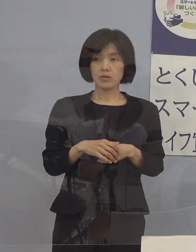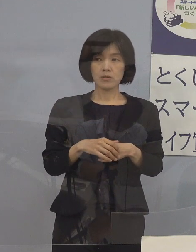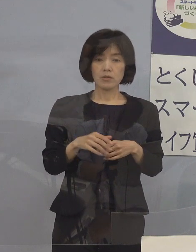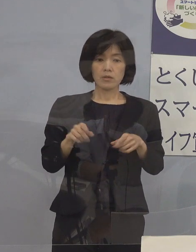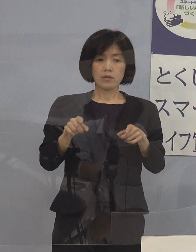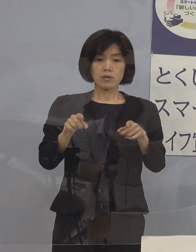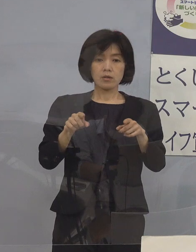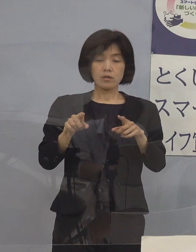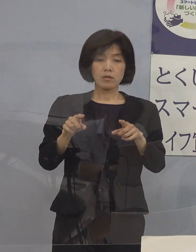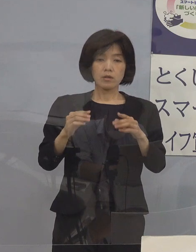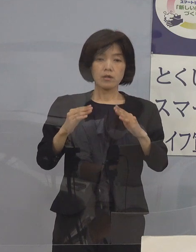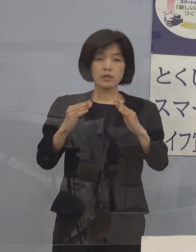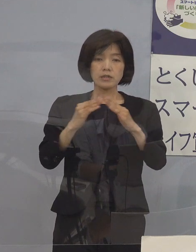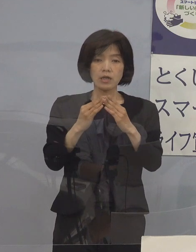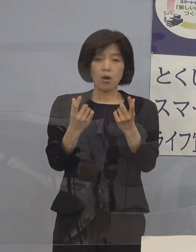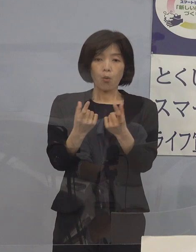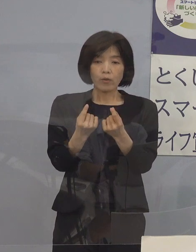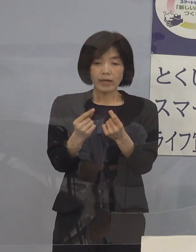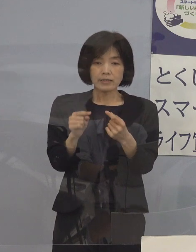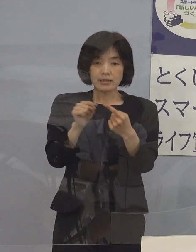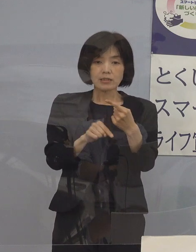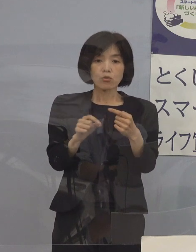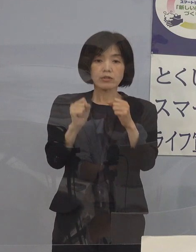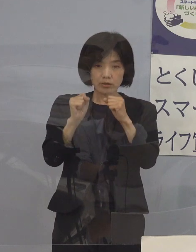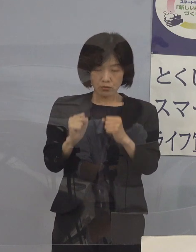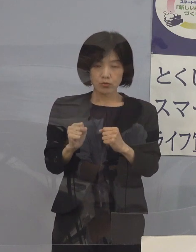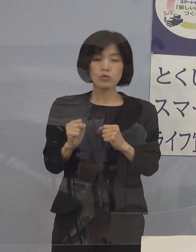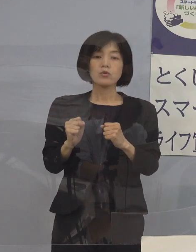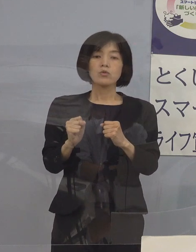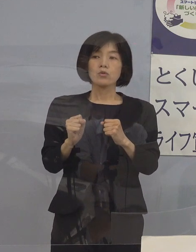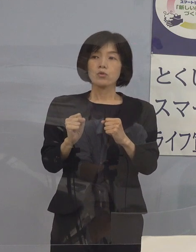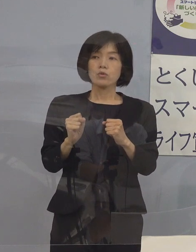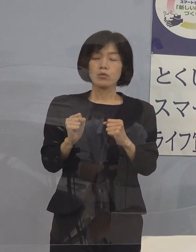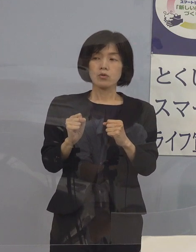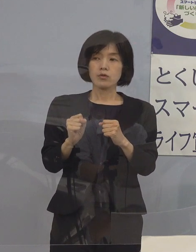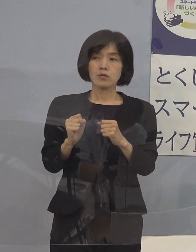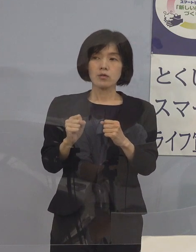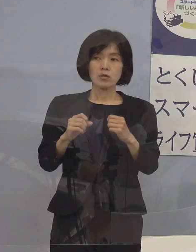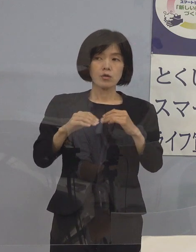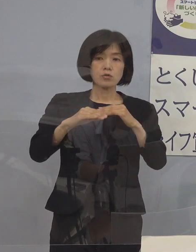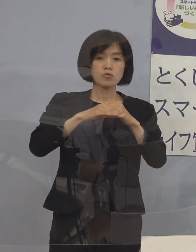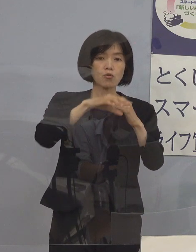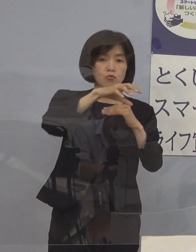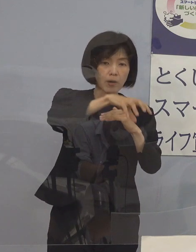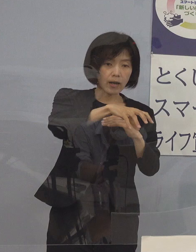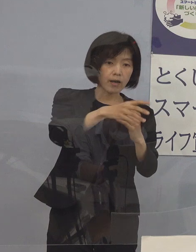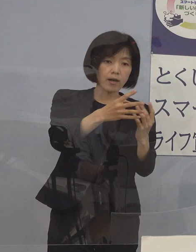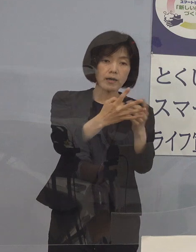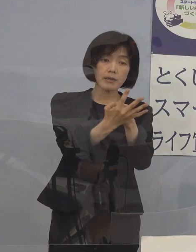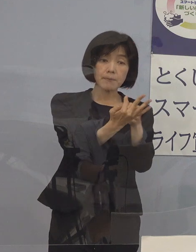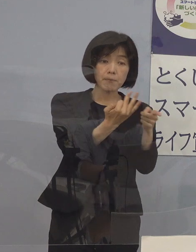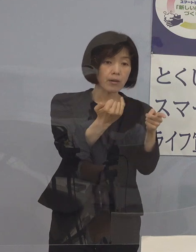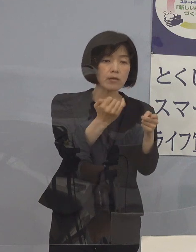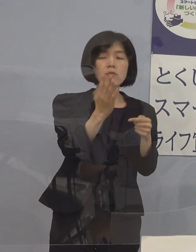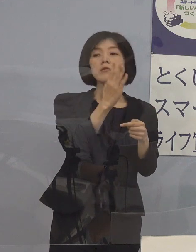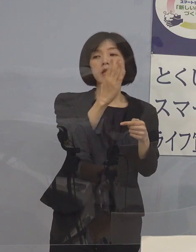同居の家族1人が濃厚接触者で、はい、この会社員とかその職場の人というのはあまり関係ない、はい、